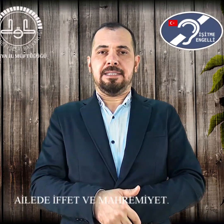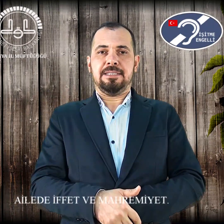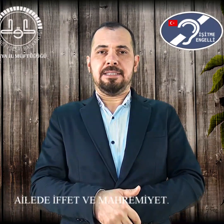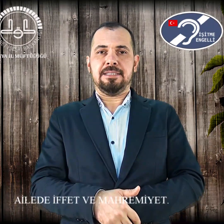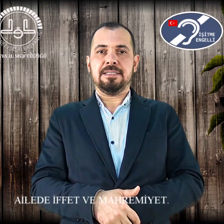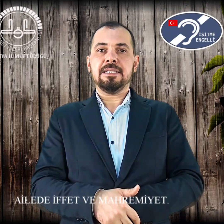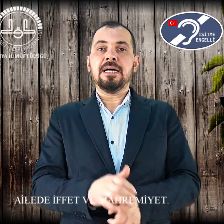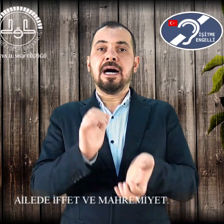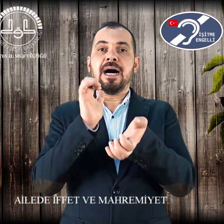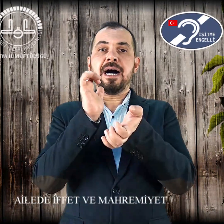Ailede iffet ve mahremiyet,